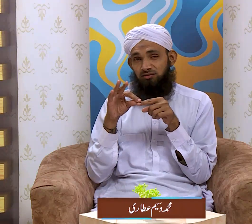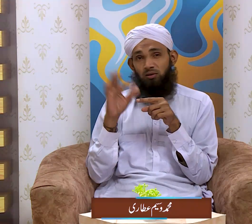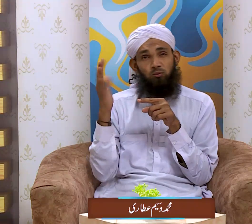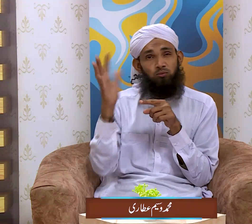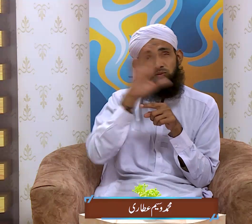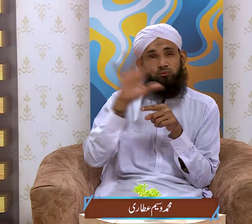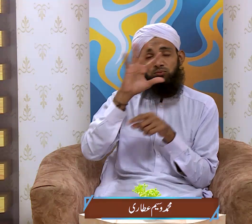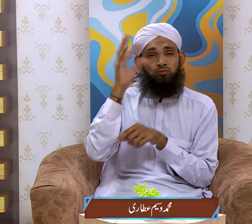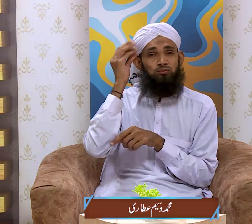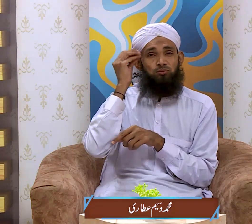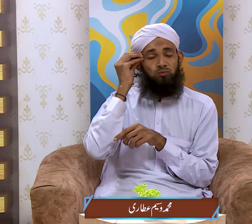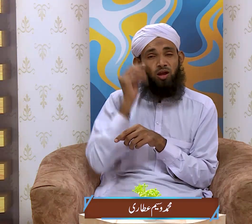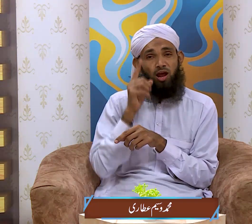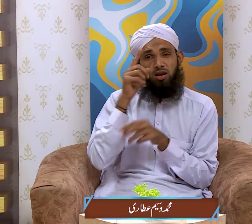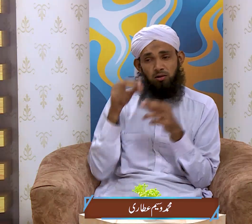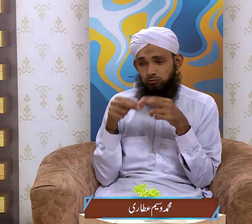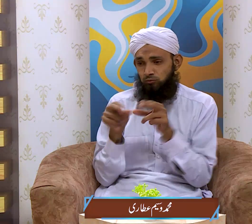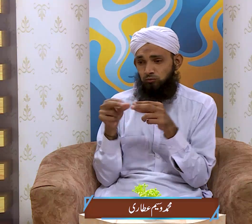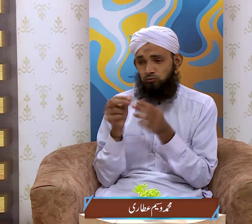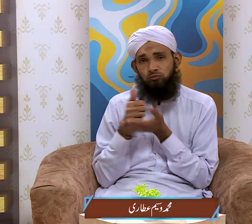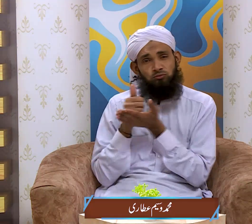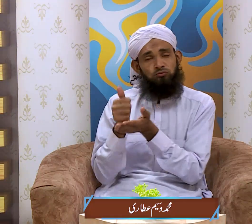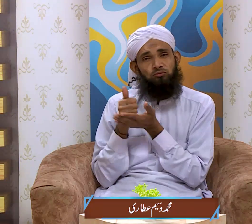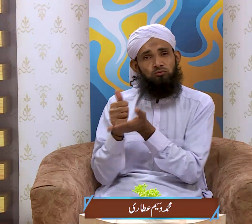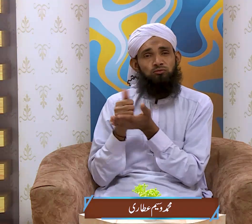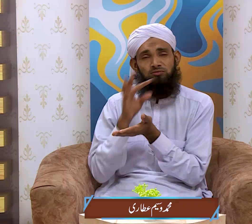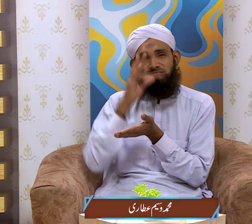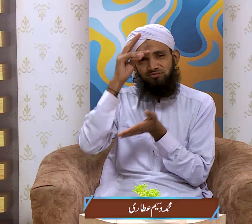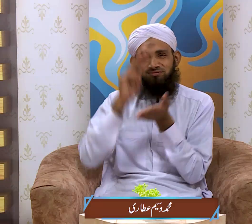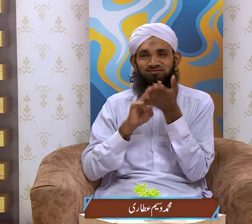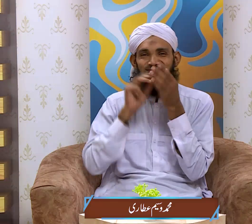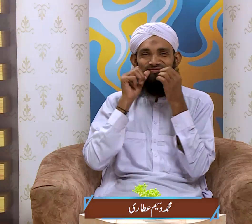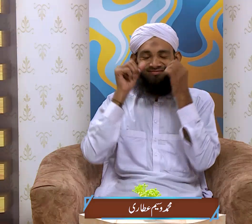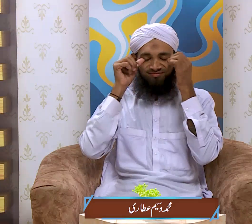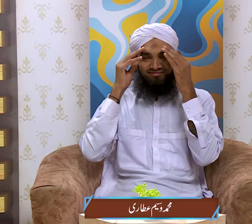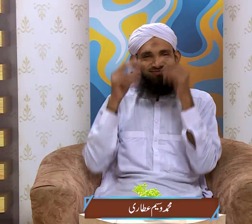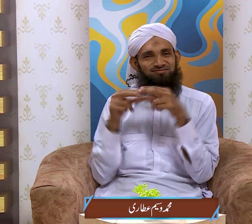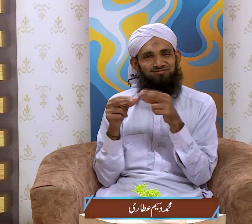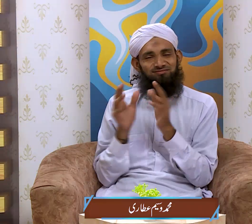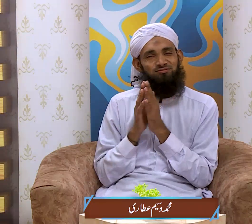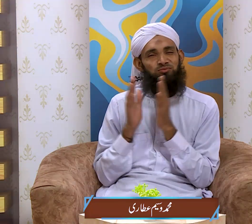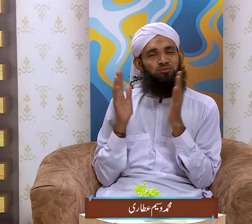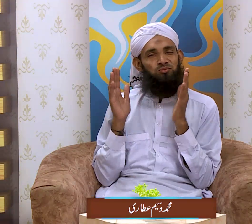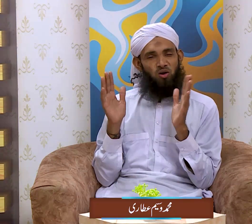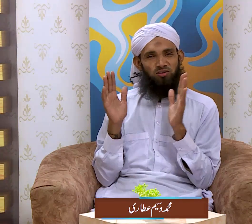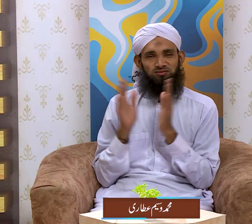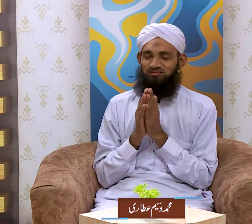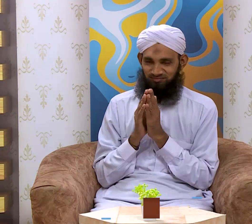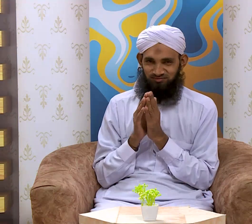کیسے منکشف کیے گئے، کیسے ظاہر کیے گئے اپنے حبیب علیہ السلام پر۔ سبحان اللہ، نبی کریم صلی اللہ علیہ وآلہ